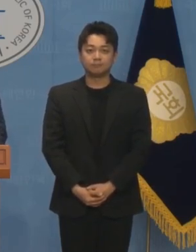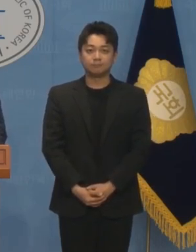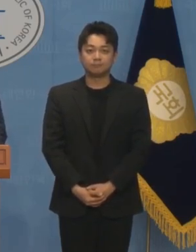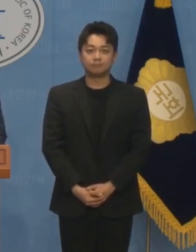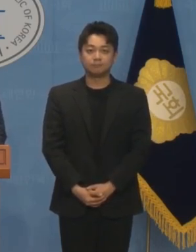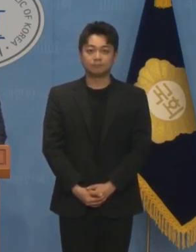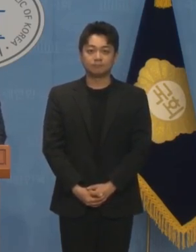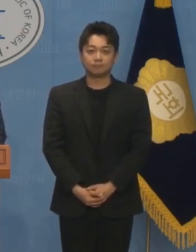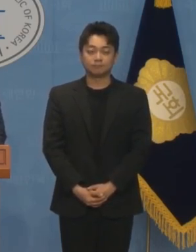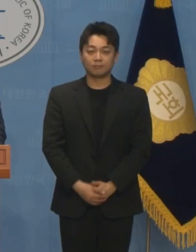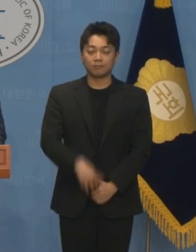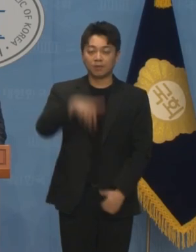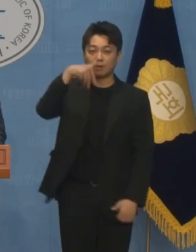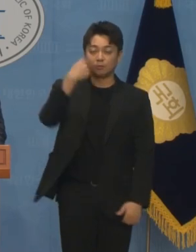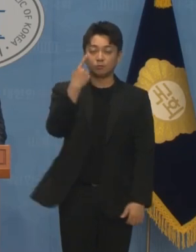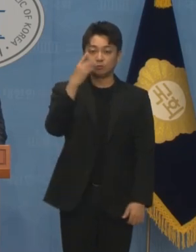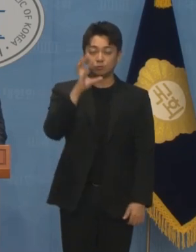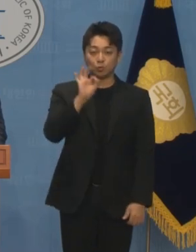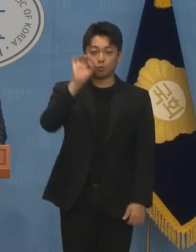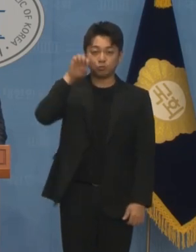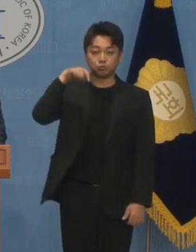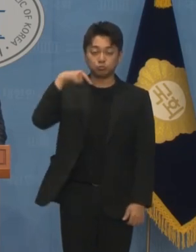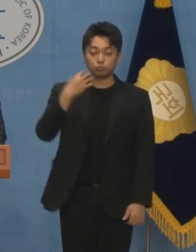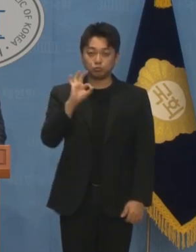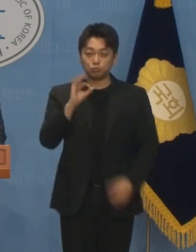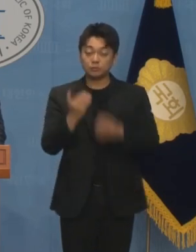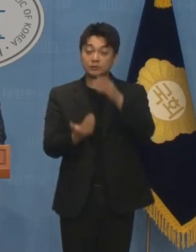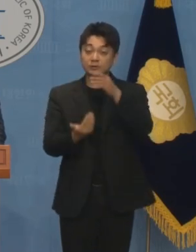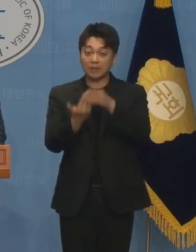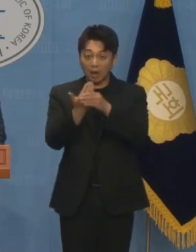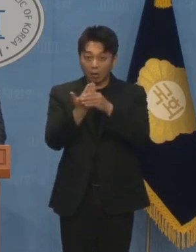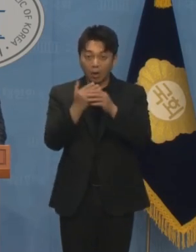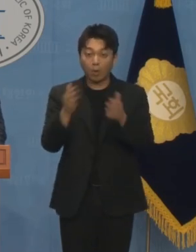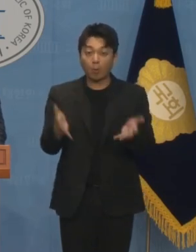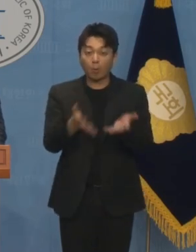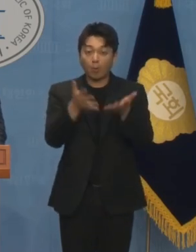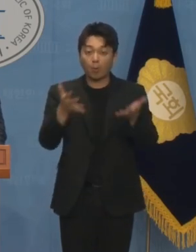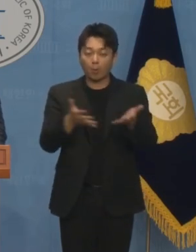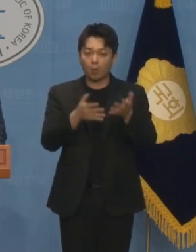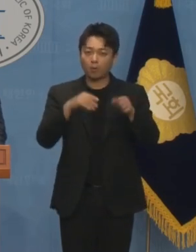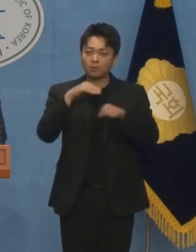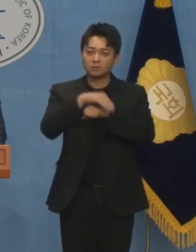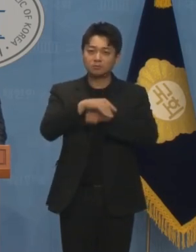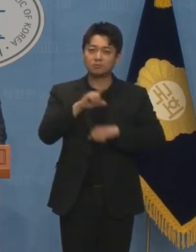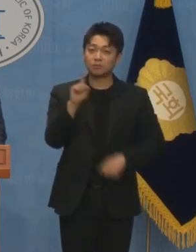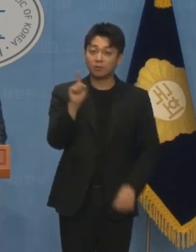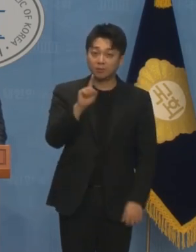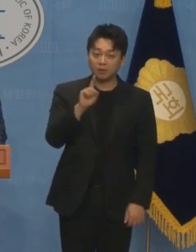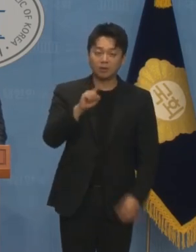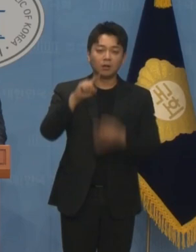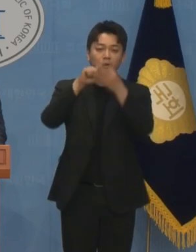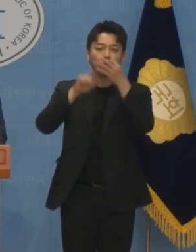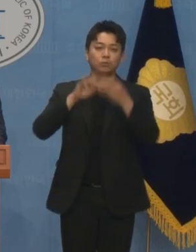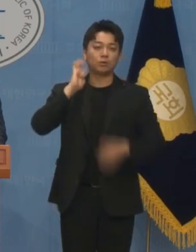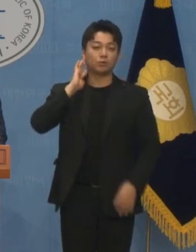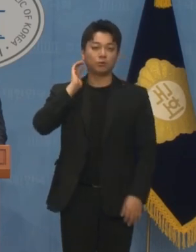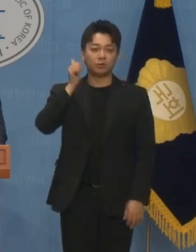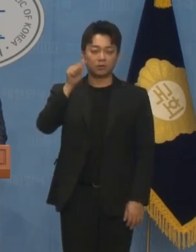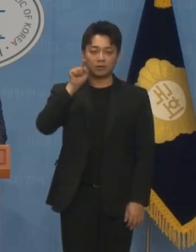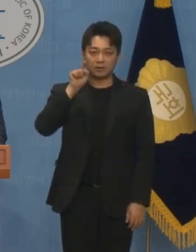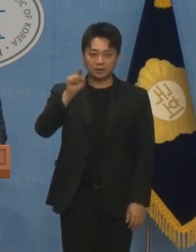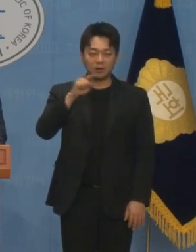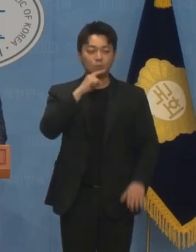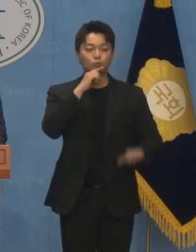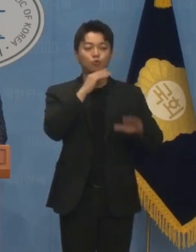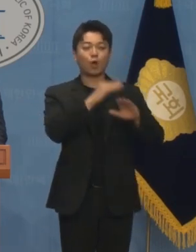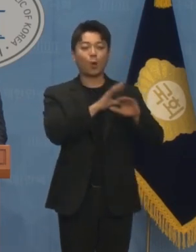제2의 총풍 사건을 유도하고자 합니까? 윤석열 정부가 제2의 총풍 사건을 유도하고